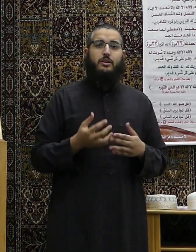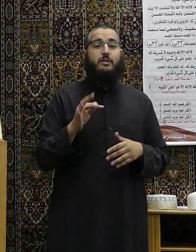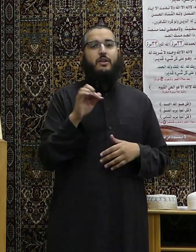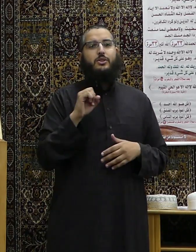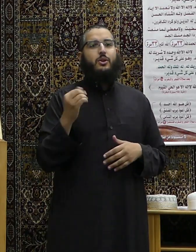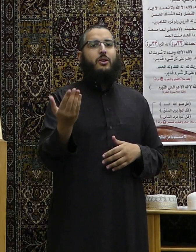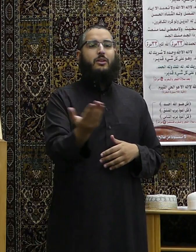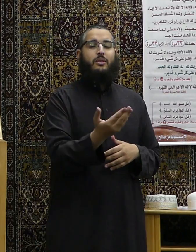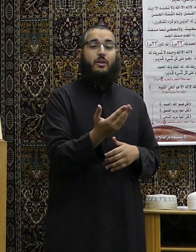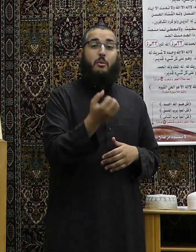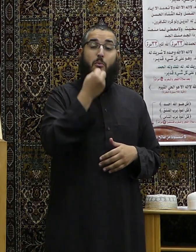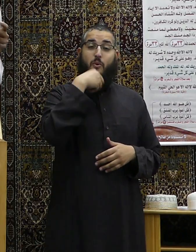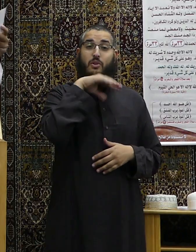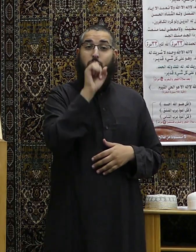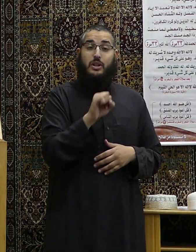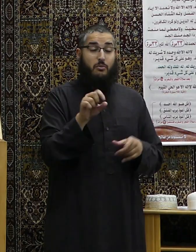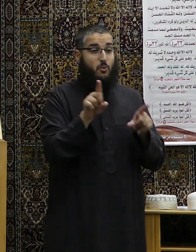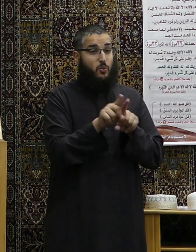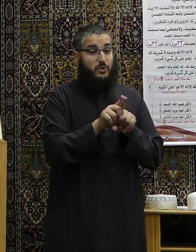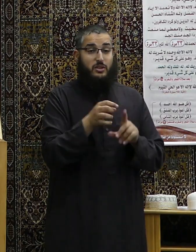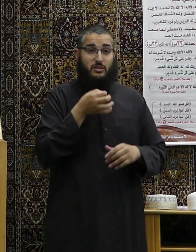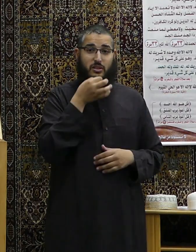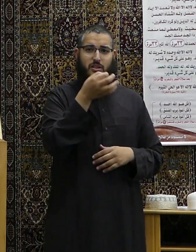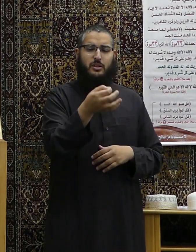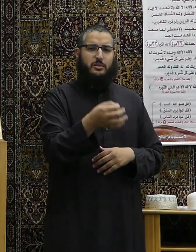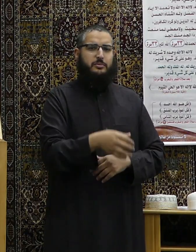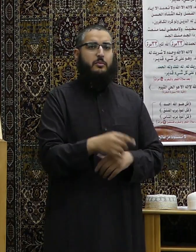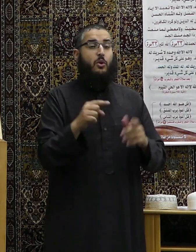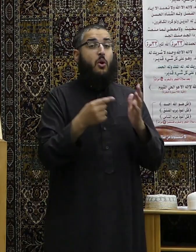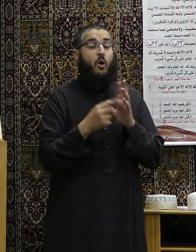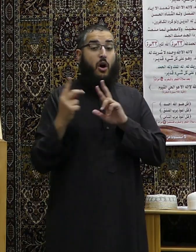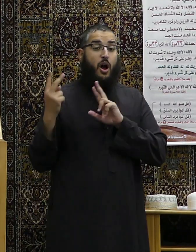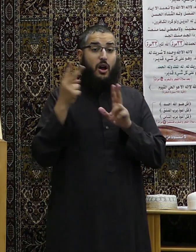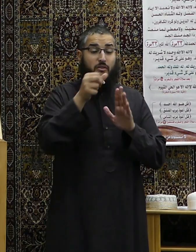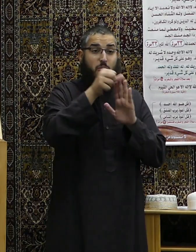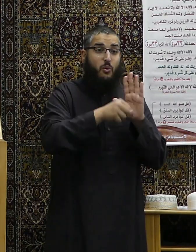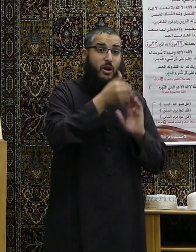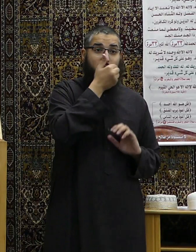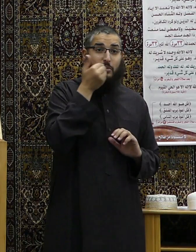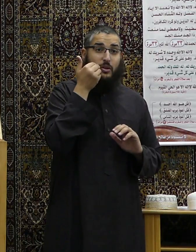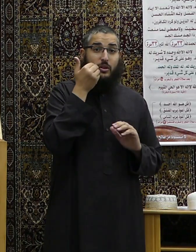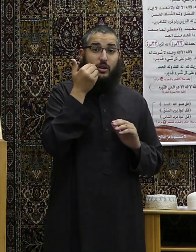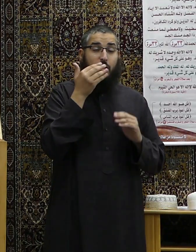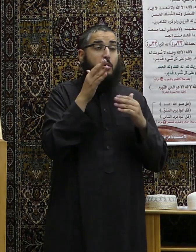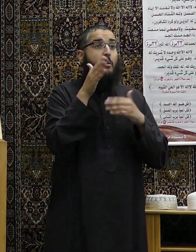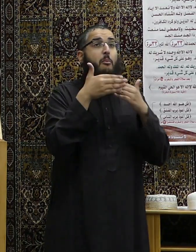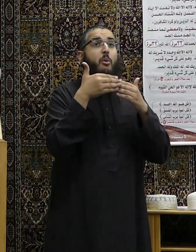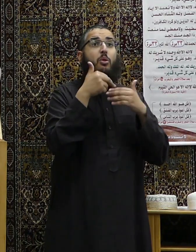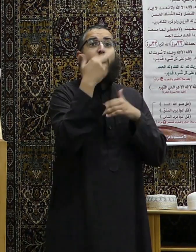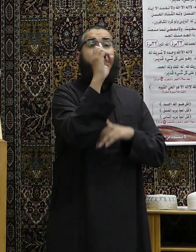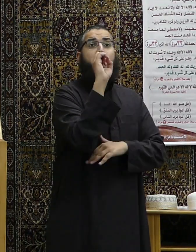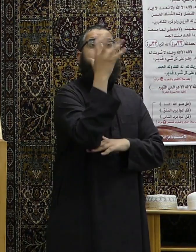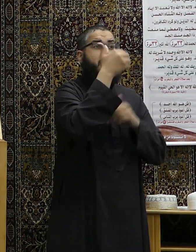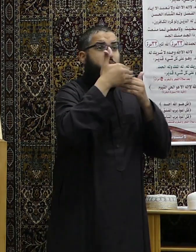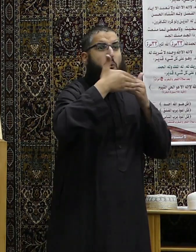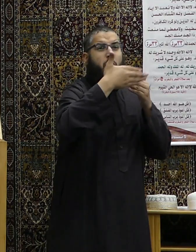mes chers frères et sœurs, le prophète sallallahu alayhi wa sallam a dit également, quand arrive le mois du Ramadan, on ouvre les portes du paradis, on ferme